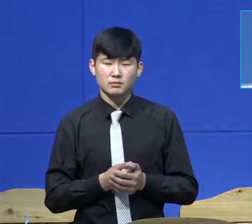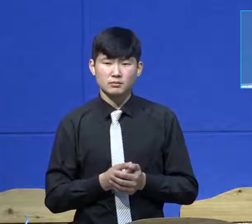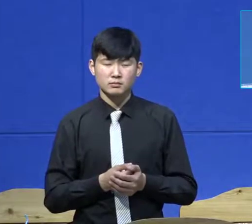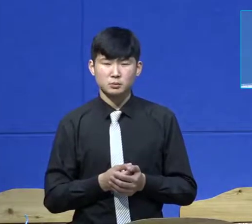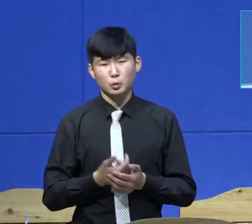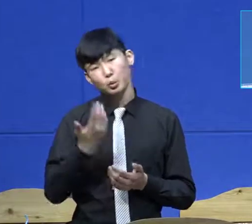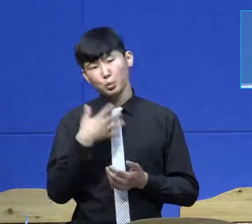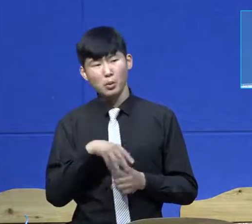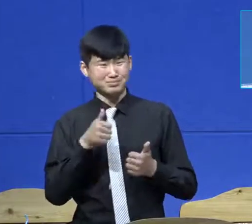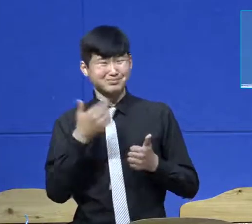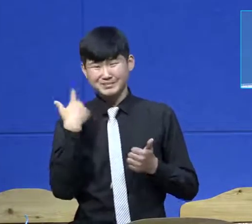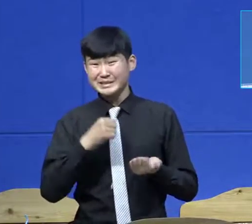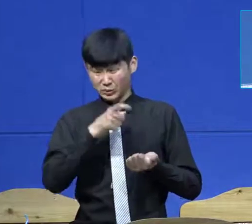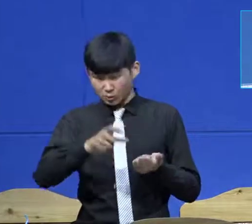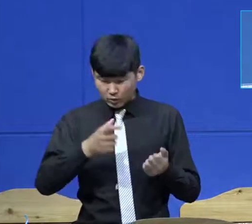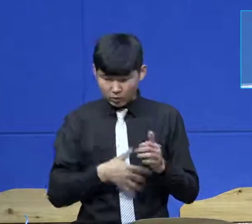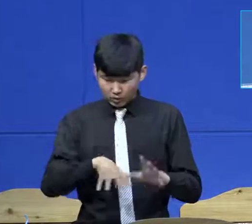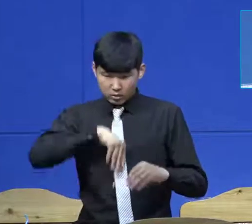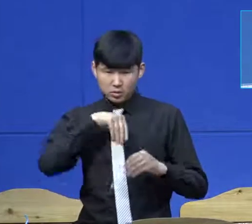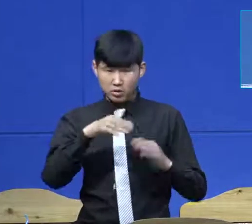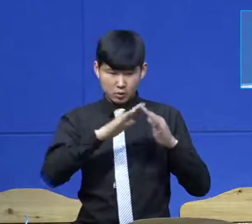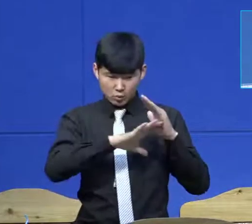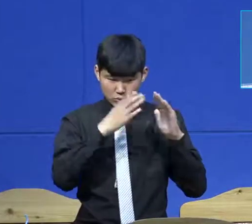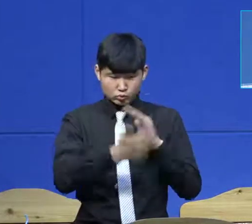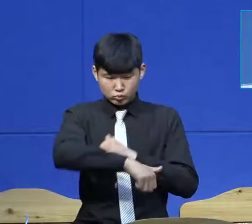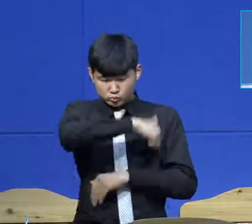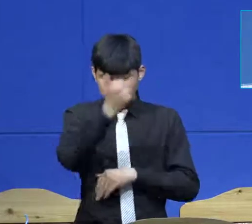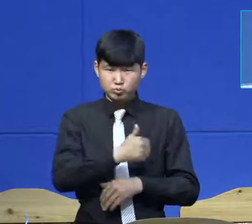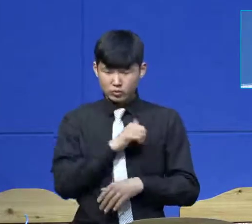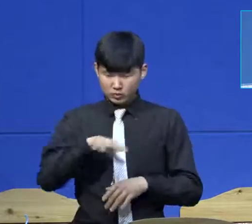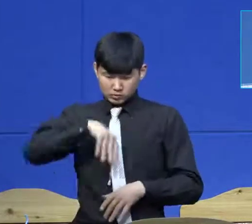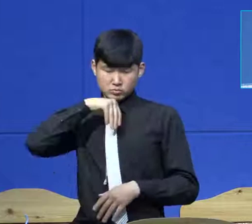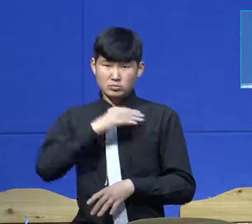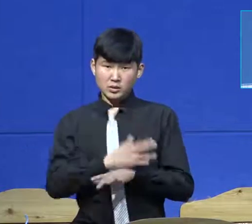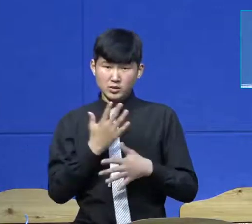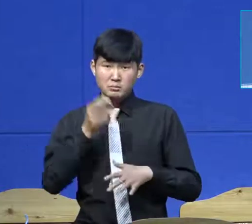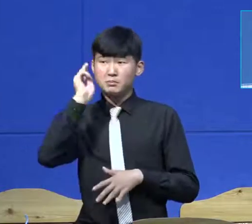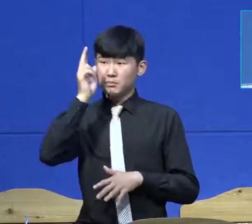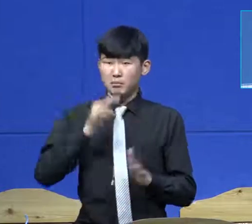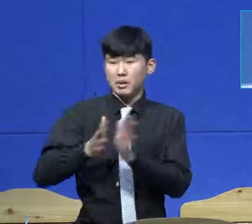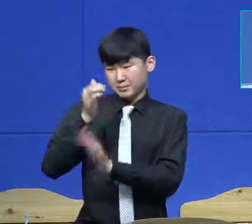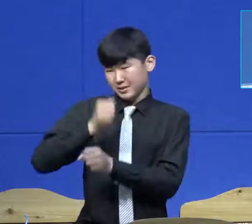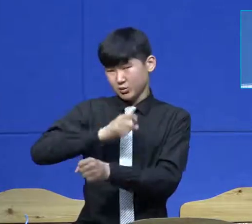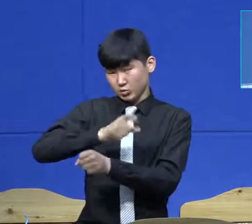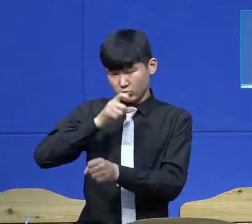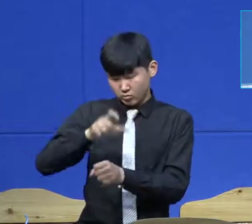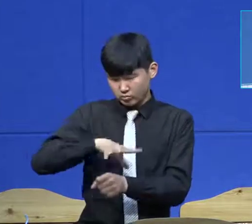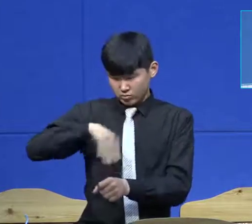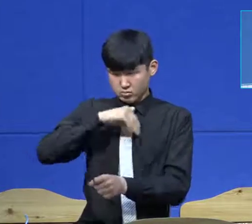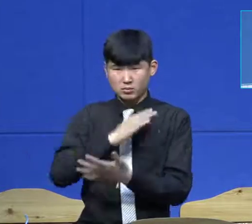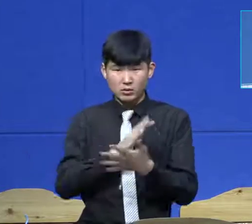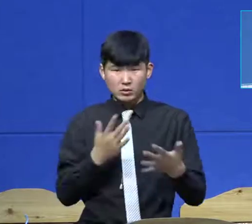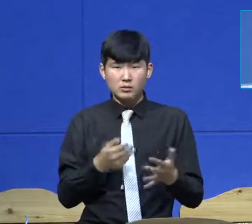Түг зүгээр ирүүлсэн хүн тусаад гэр бүлийнх нь бүгдээрээ шууд тусаж байгаа. Компанид нь хамт ажилладаг хүмүүс нь тусаж байгаа.